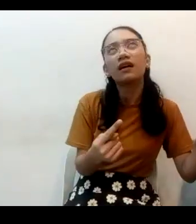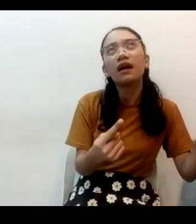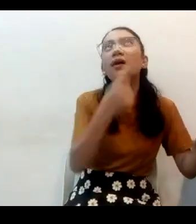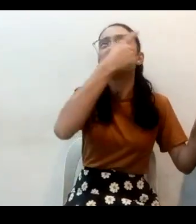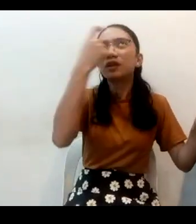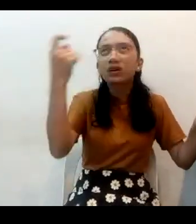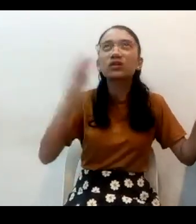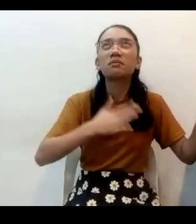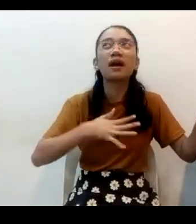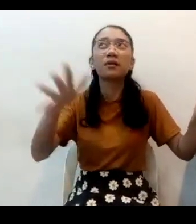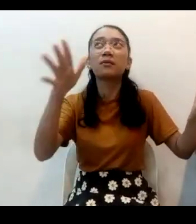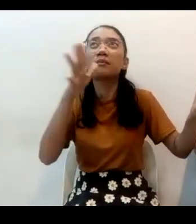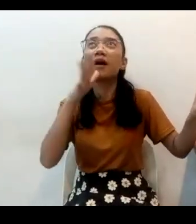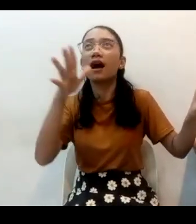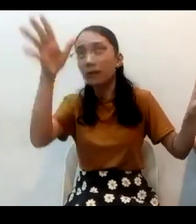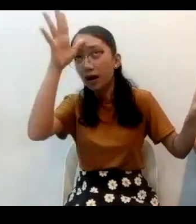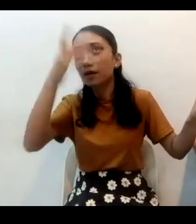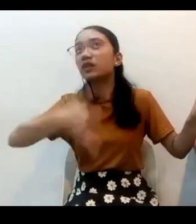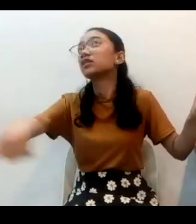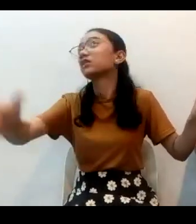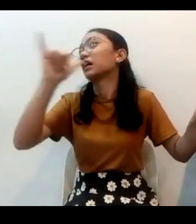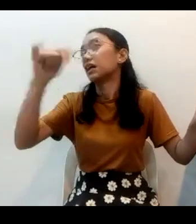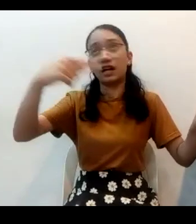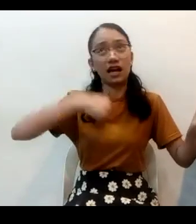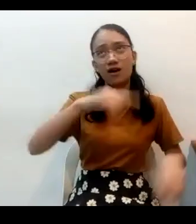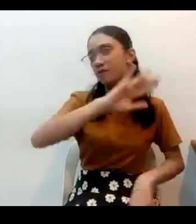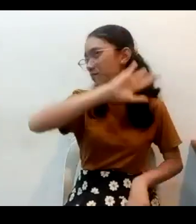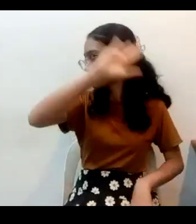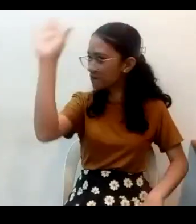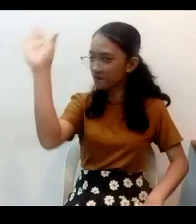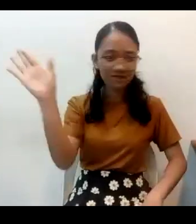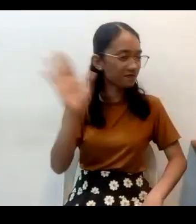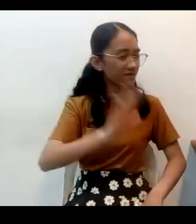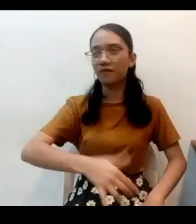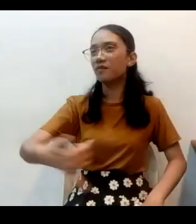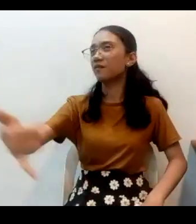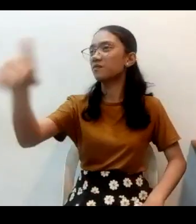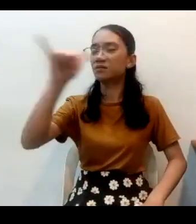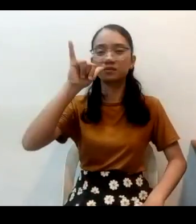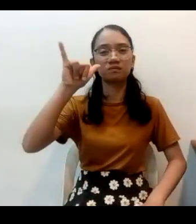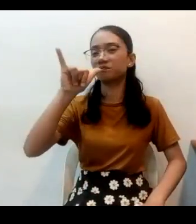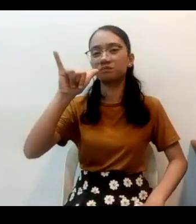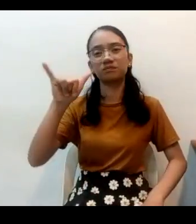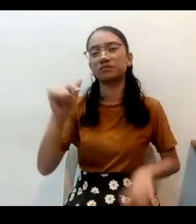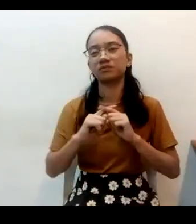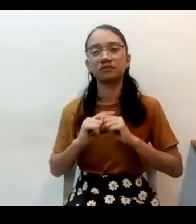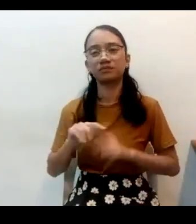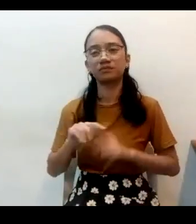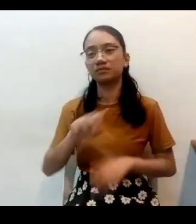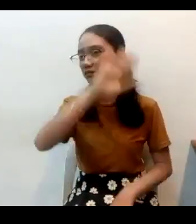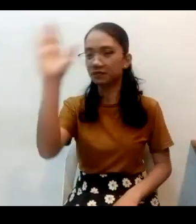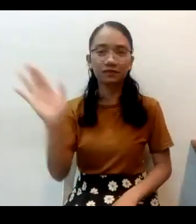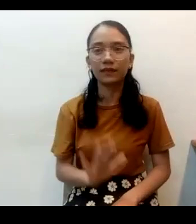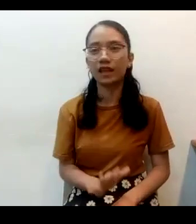because he is a drunkard, I never drink alcohol. Ngunit yung isa pong anak, sinabi po niya, dahil siya po'y manginginom, kaya hindi po